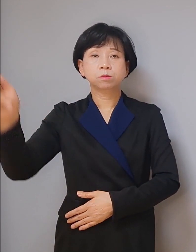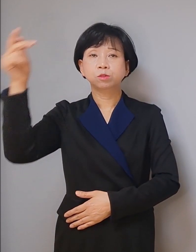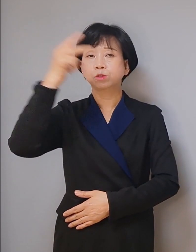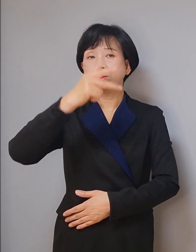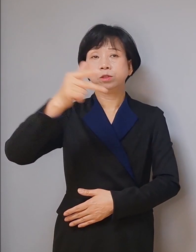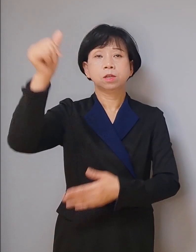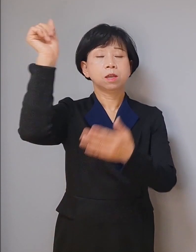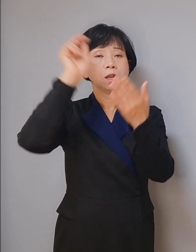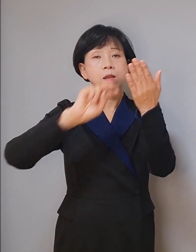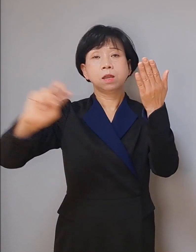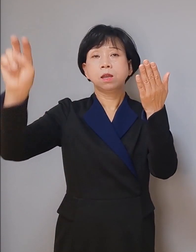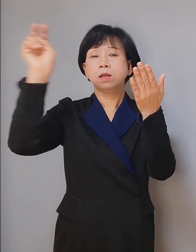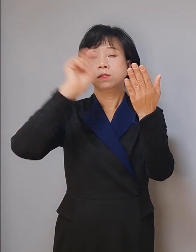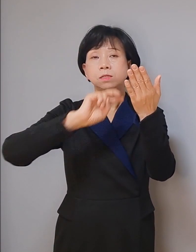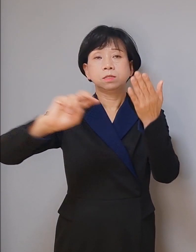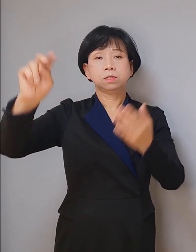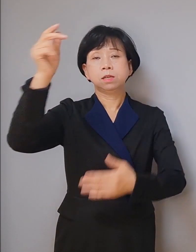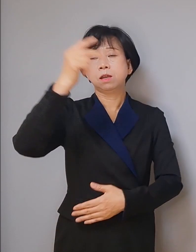주를